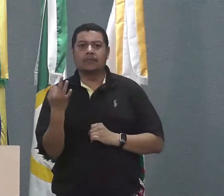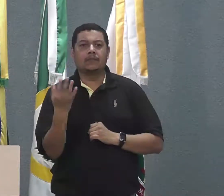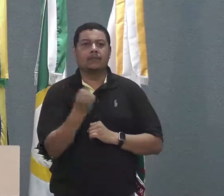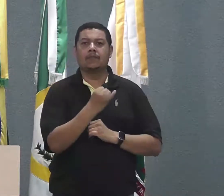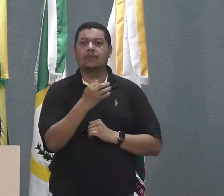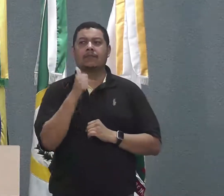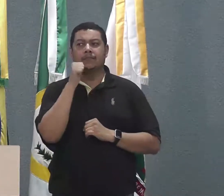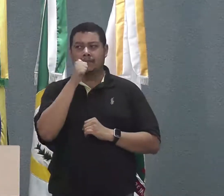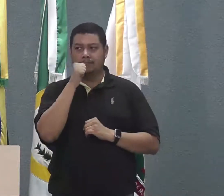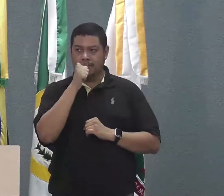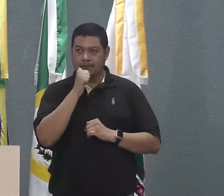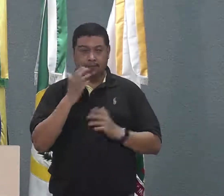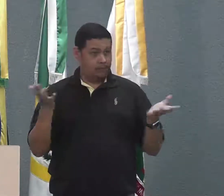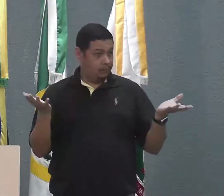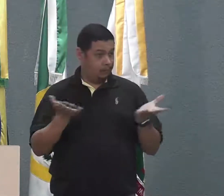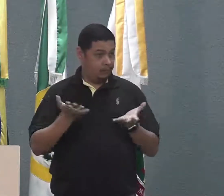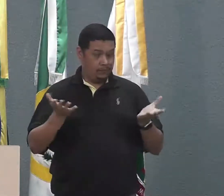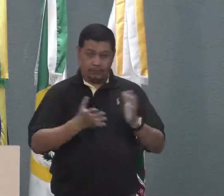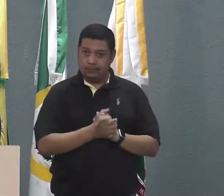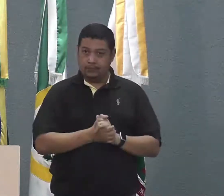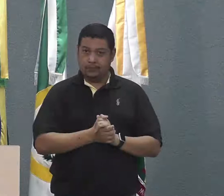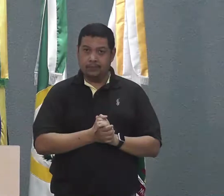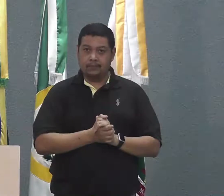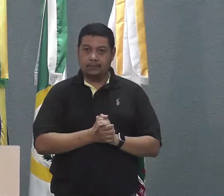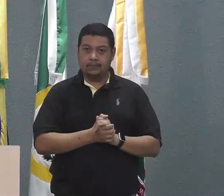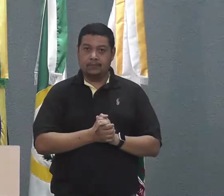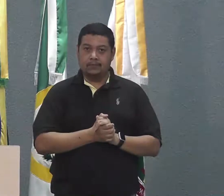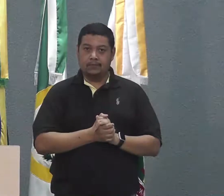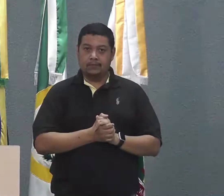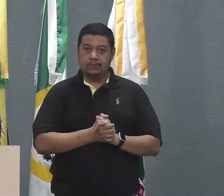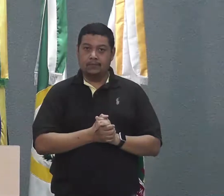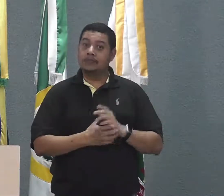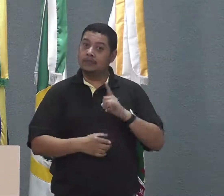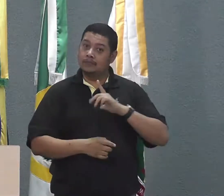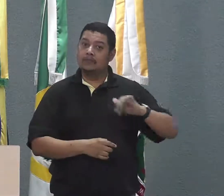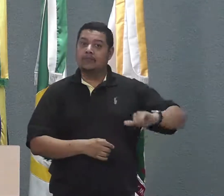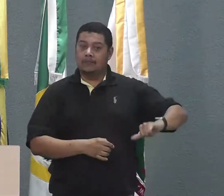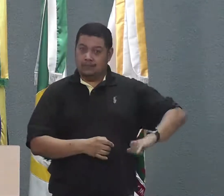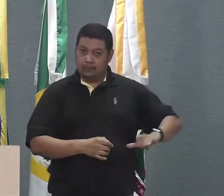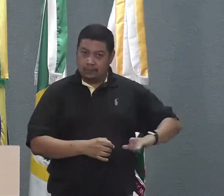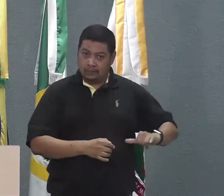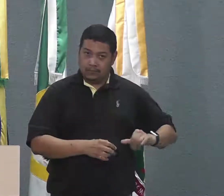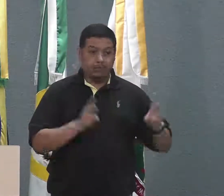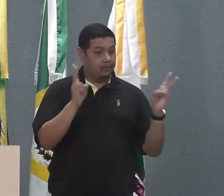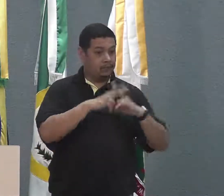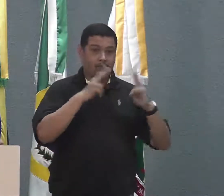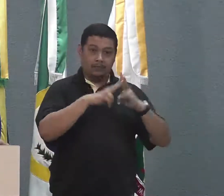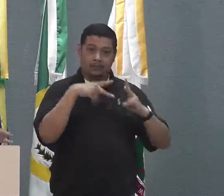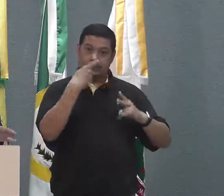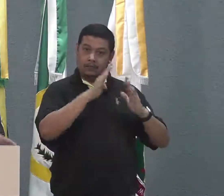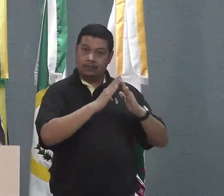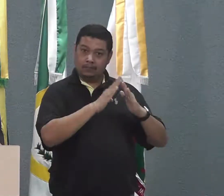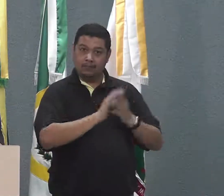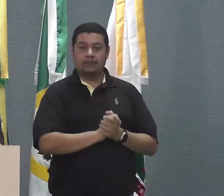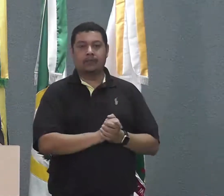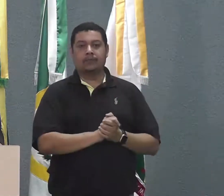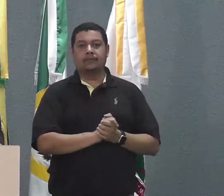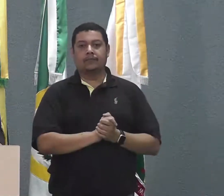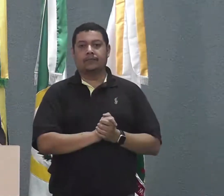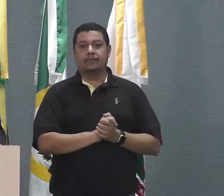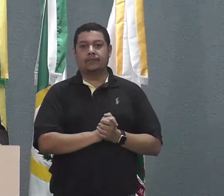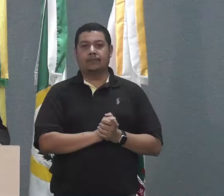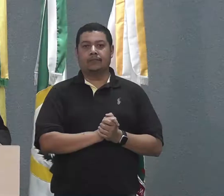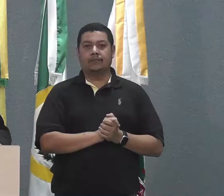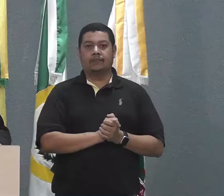mulheres, nesse exato momento, estão sofrendo algum tipo de violência doméstica, desde a patrimonial,